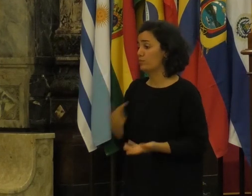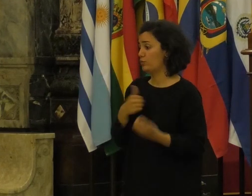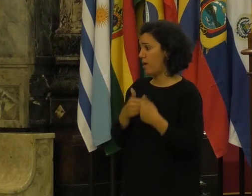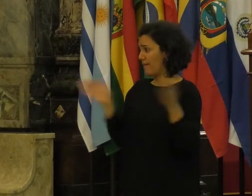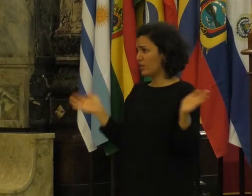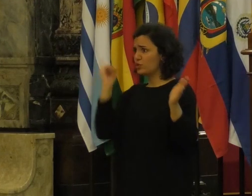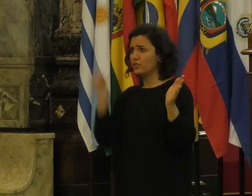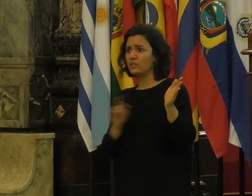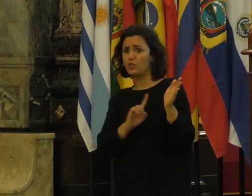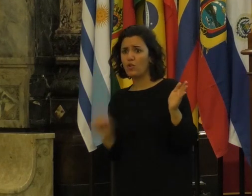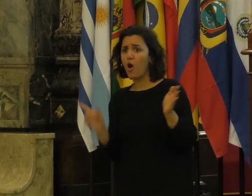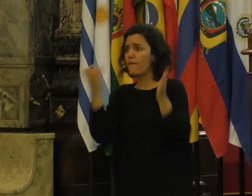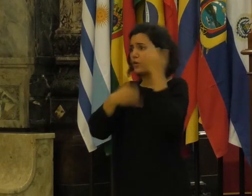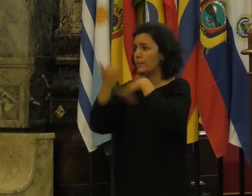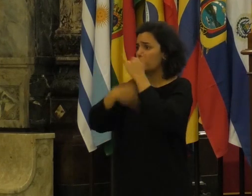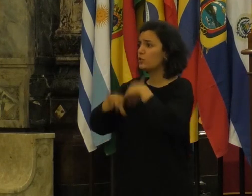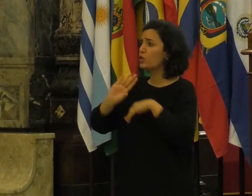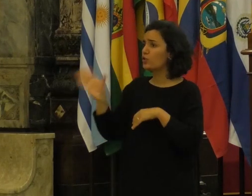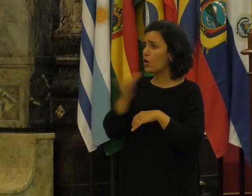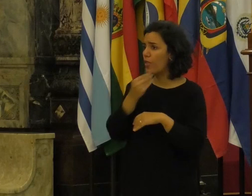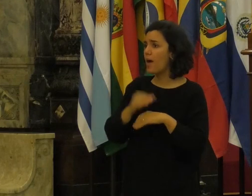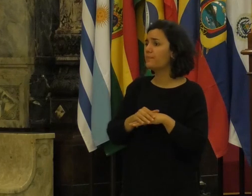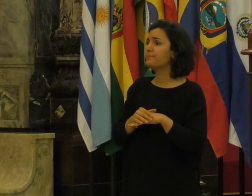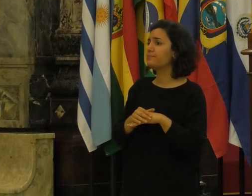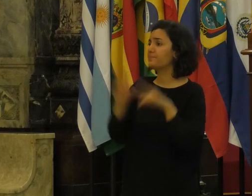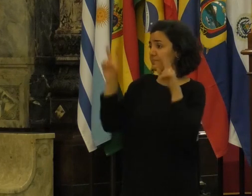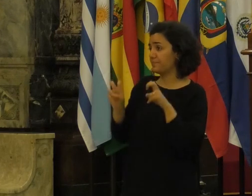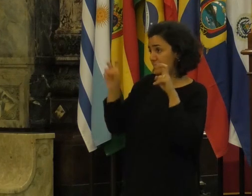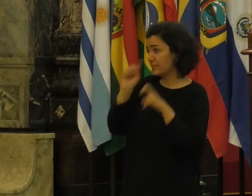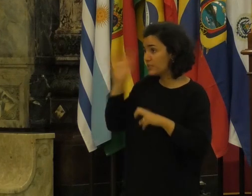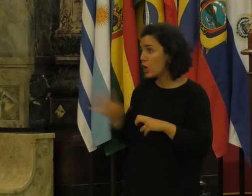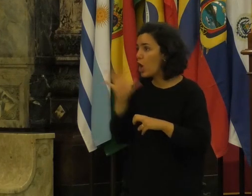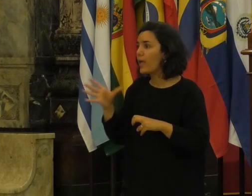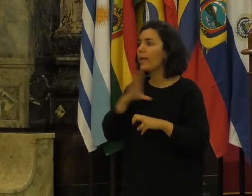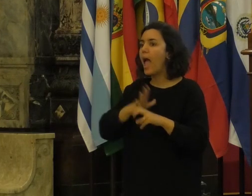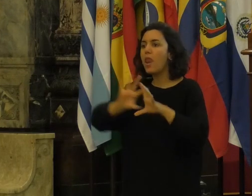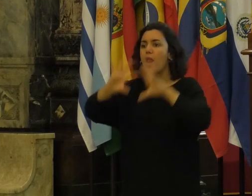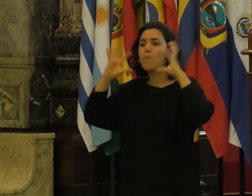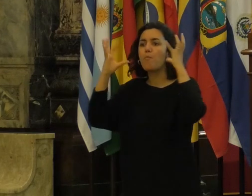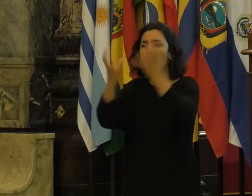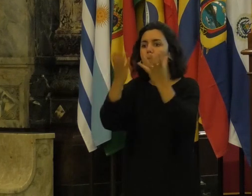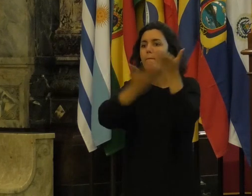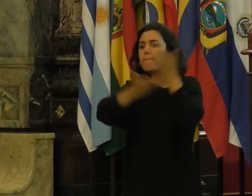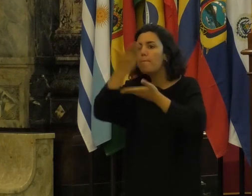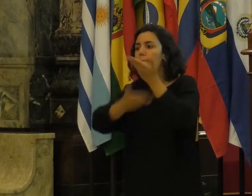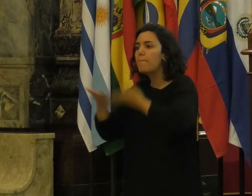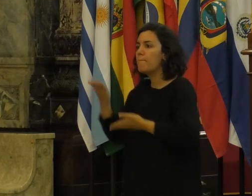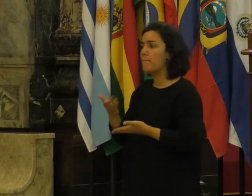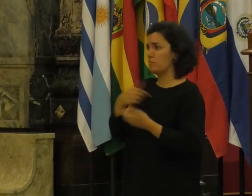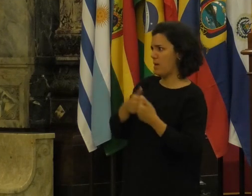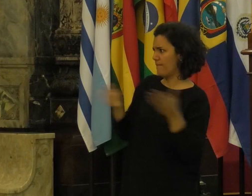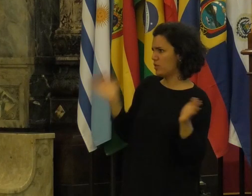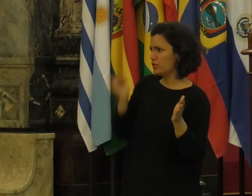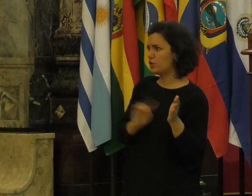no estamos abiertos a toda la información en materia de psicología que se está moviendo en el mundo? ¿Qué sabemos acá